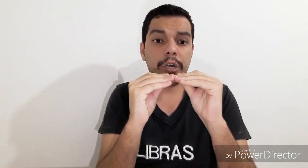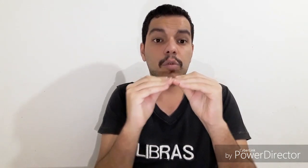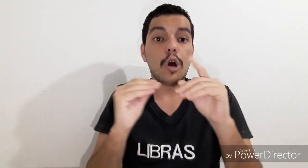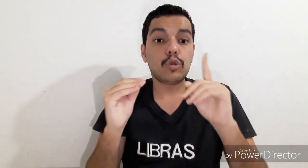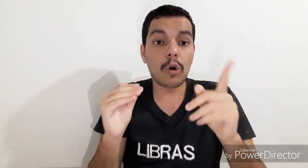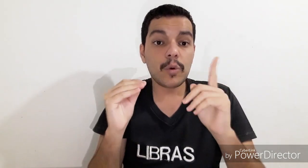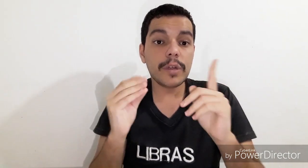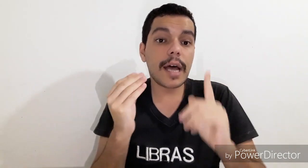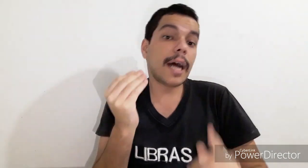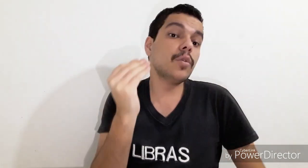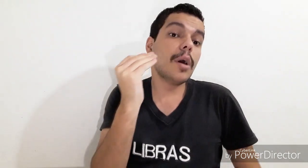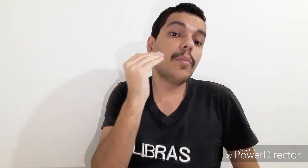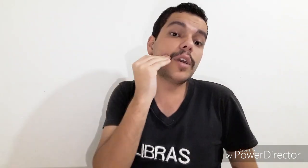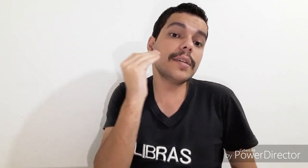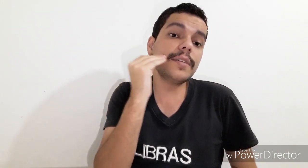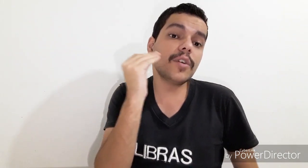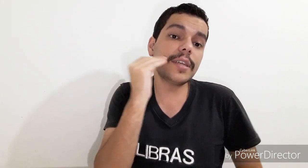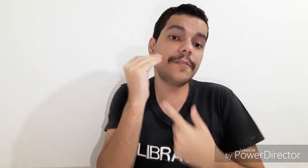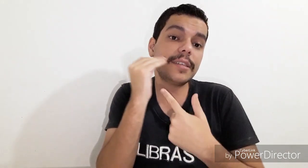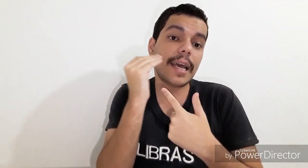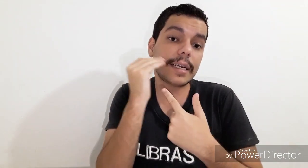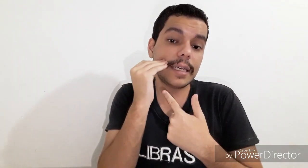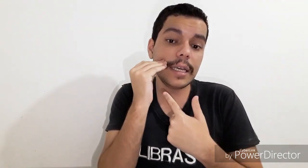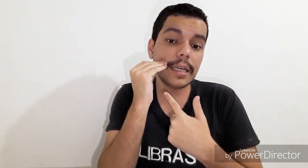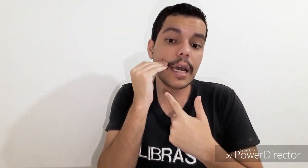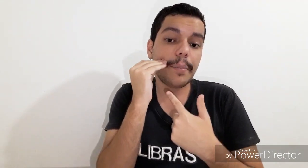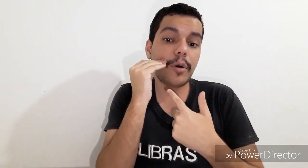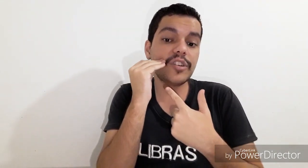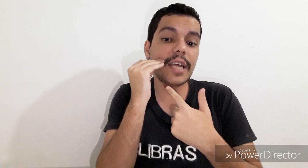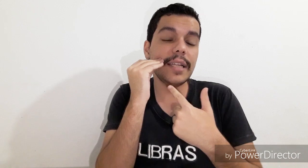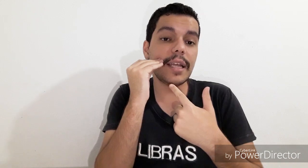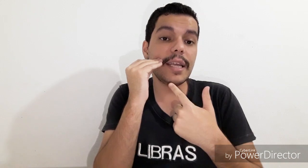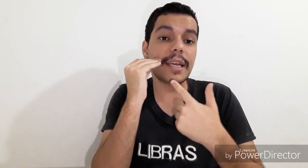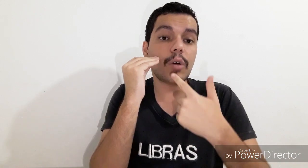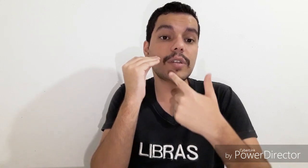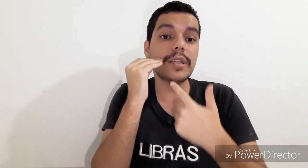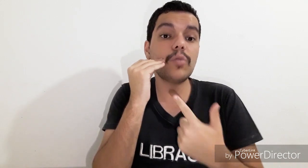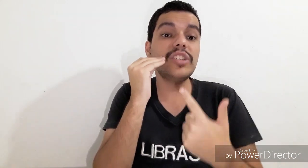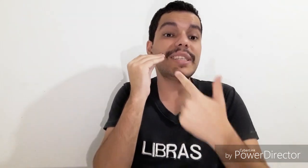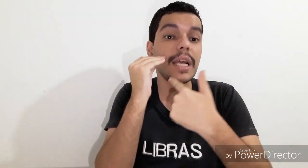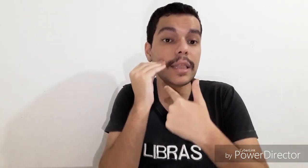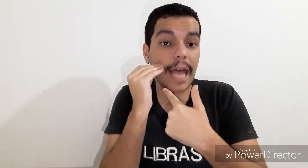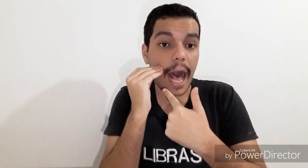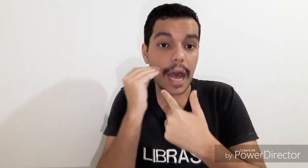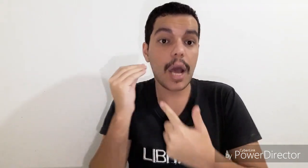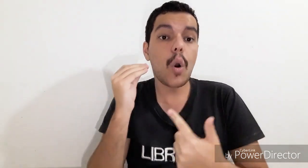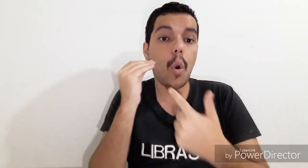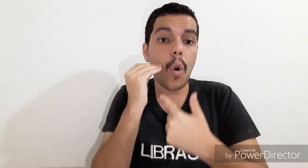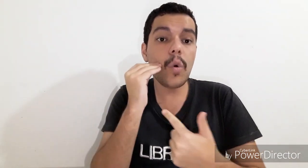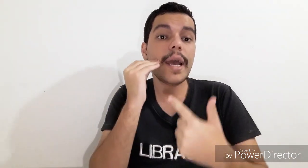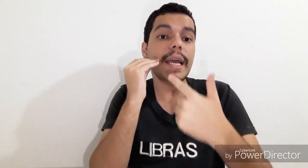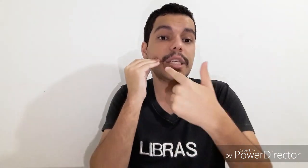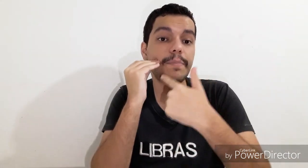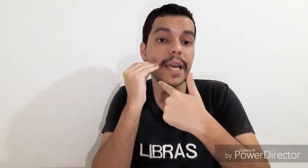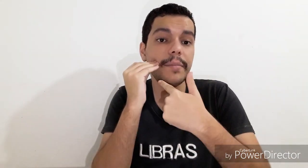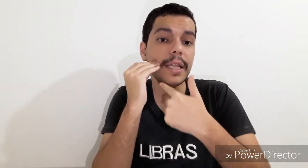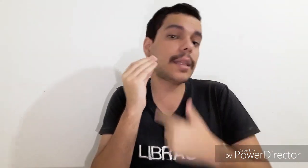beijando. Tome cuidado, porque se você fizer aqui, pode dar a entender que é o sinal de tentar, ou